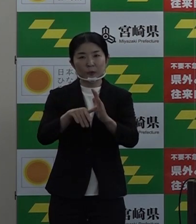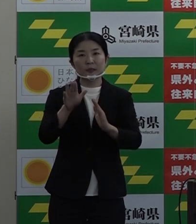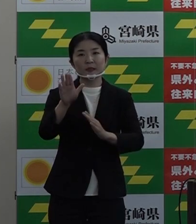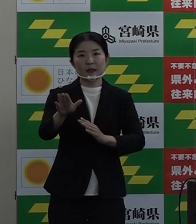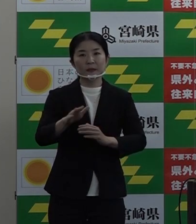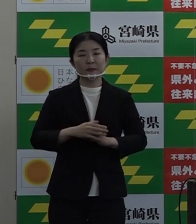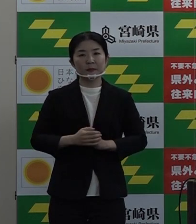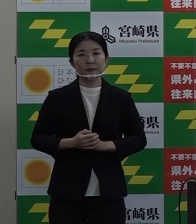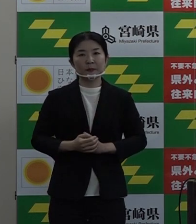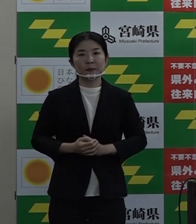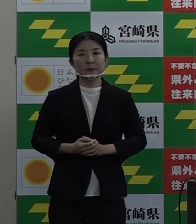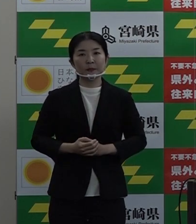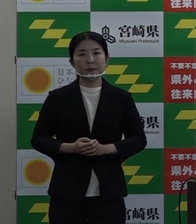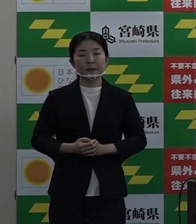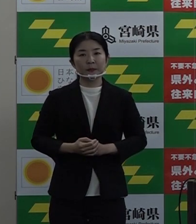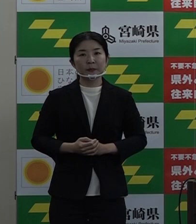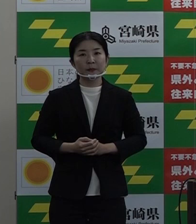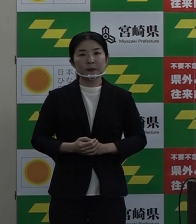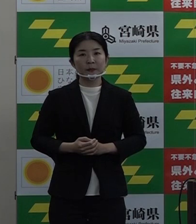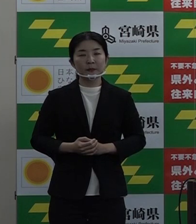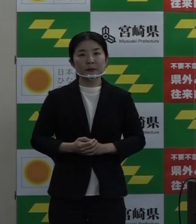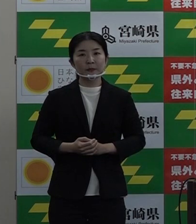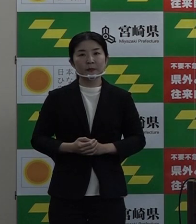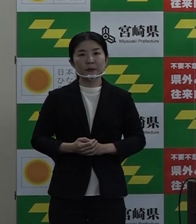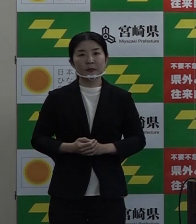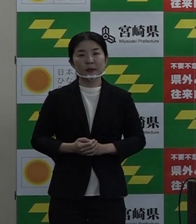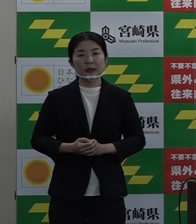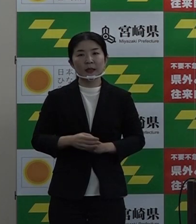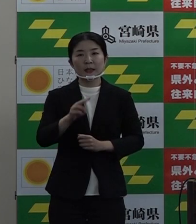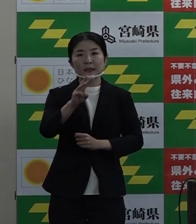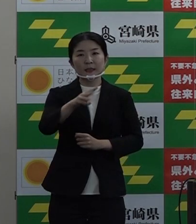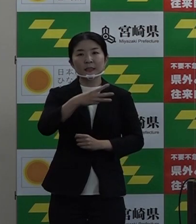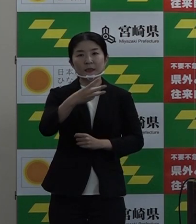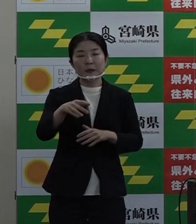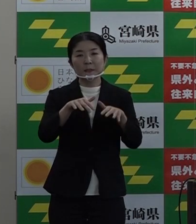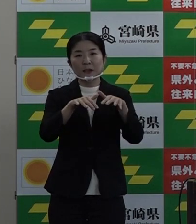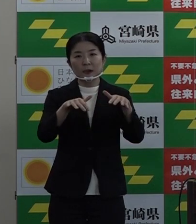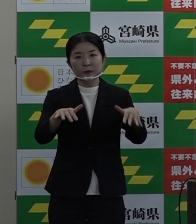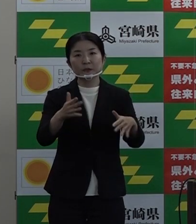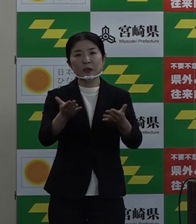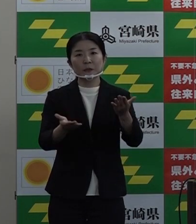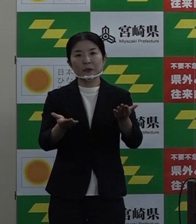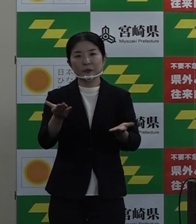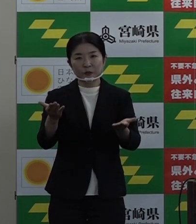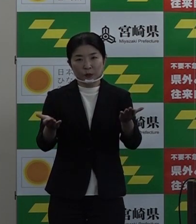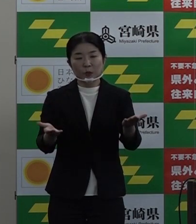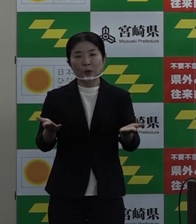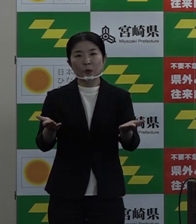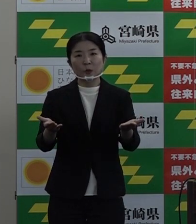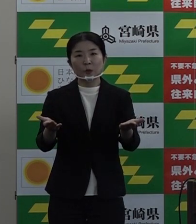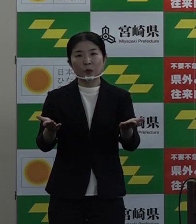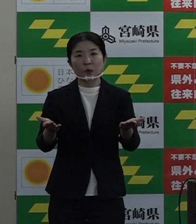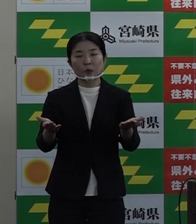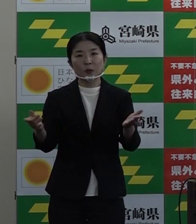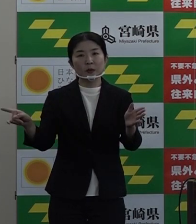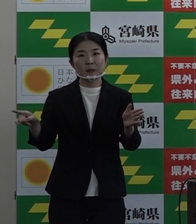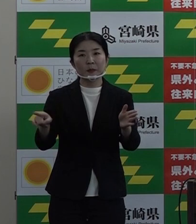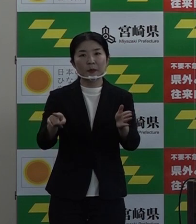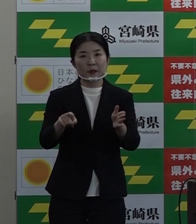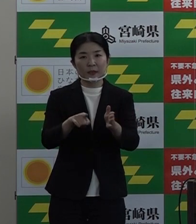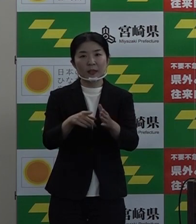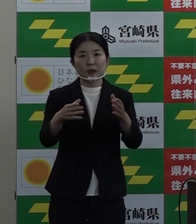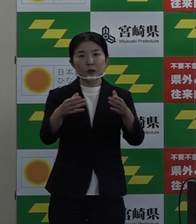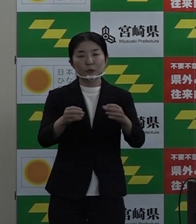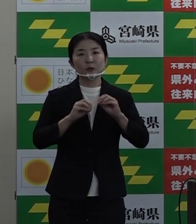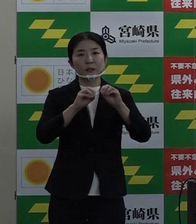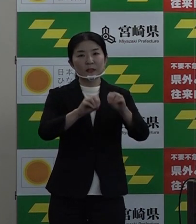ます。はい、このように第3波の時と比べていただきましても、これまで、クラス